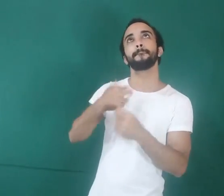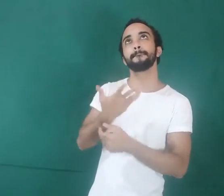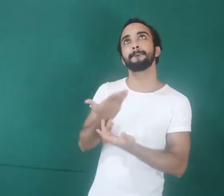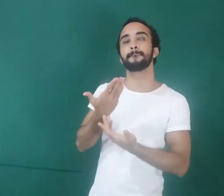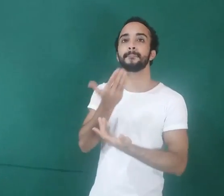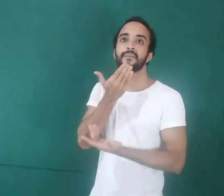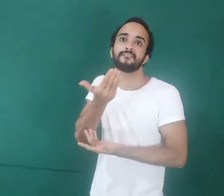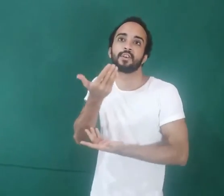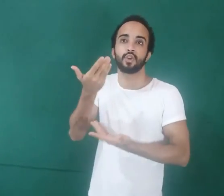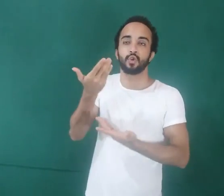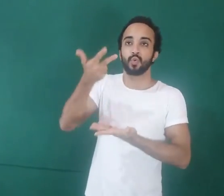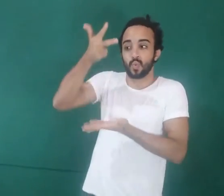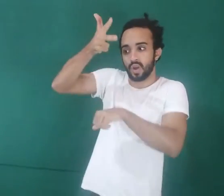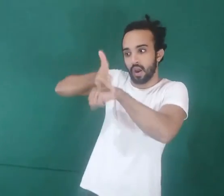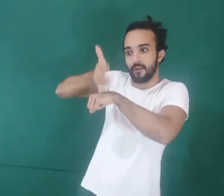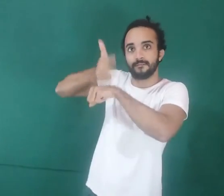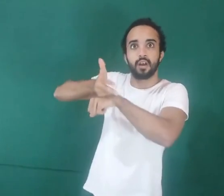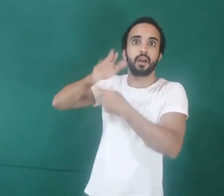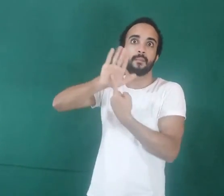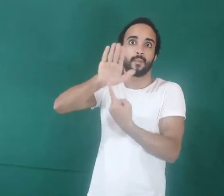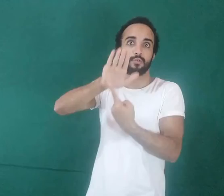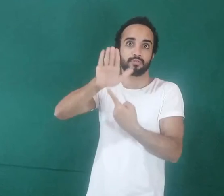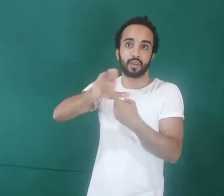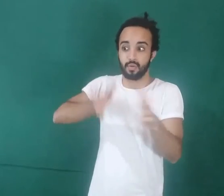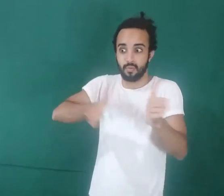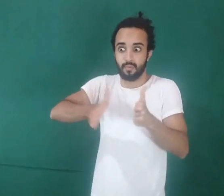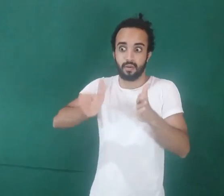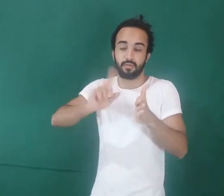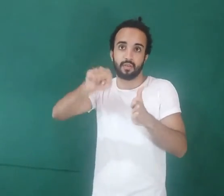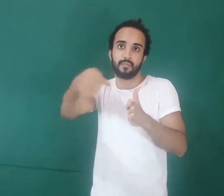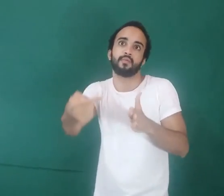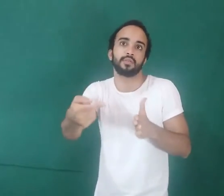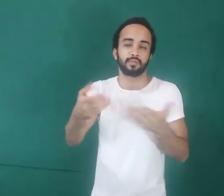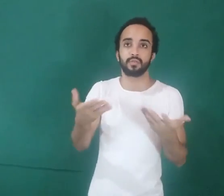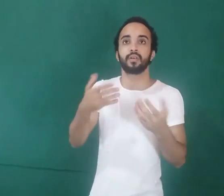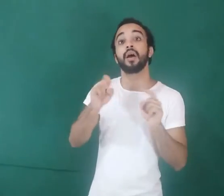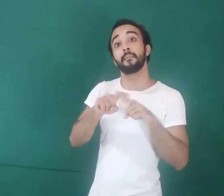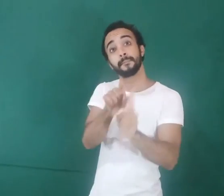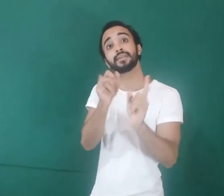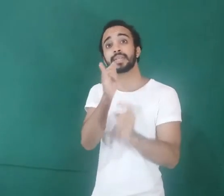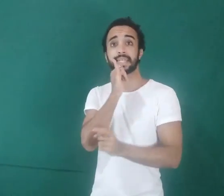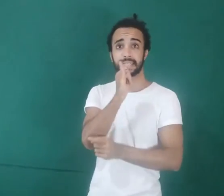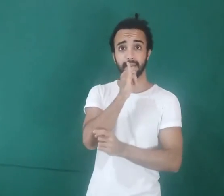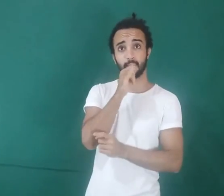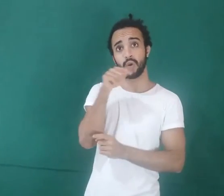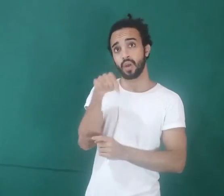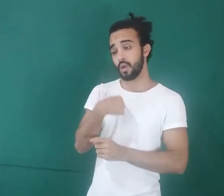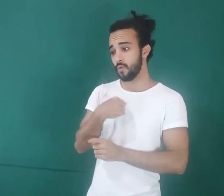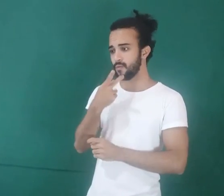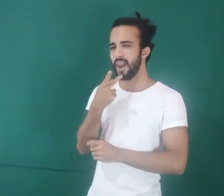e exibir, especialmente naquele momento. Aí eu digo, mas eu vou dizer que você não tá ao vivo naquela hora, só pra não parecer